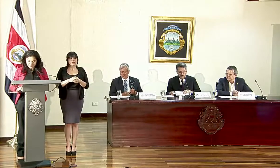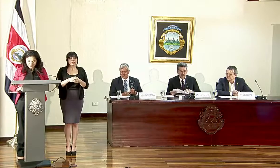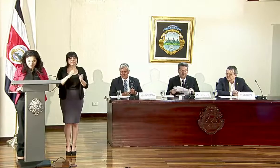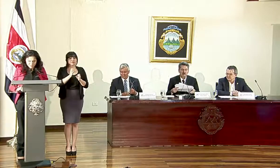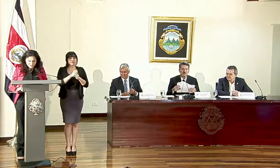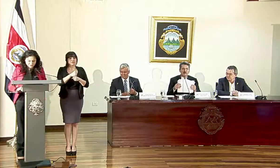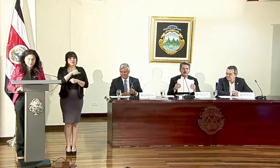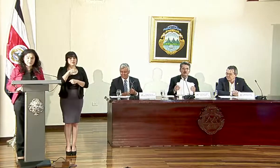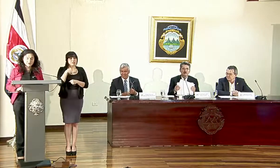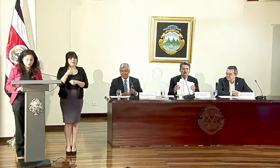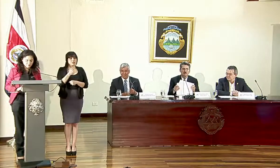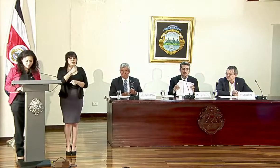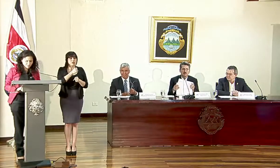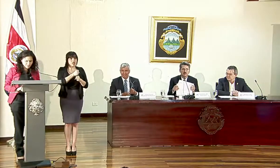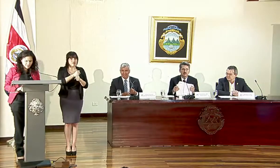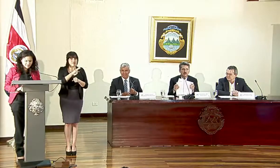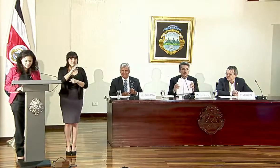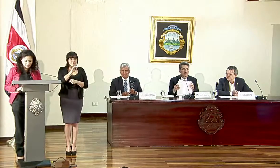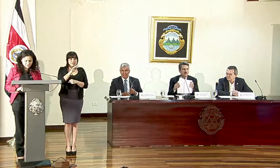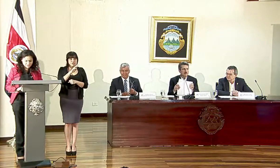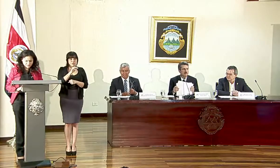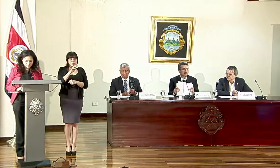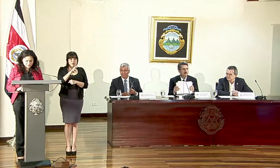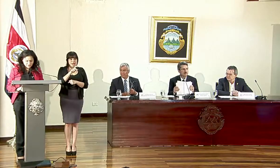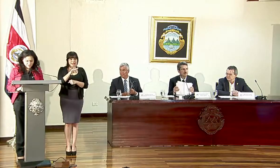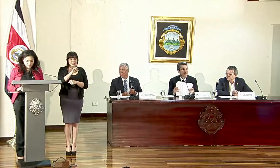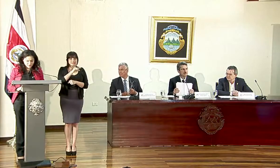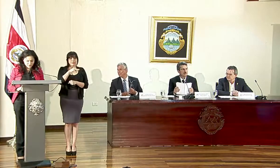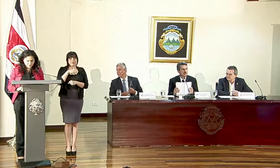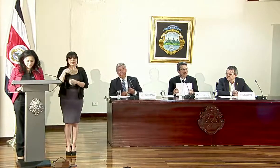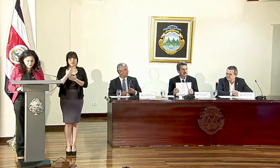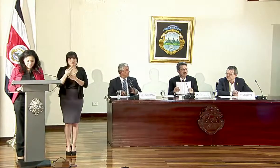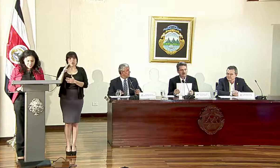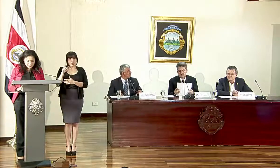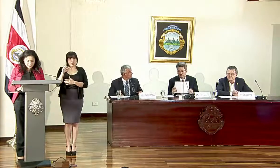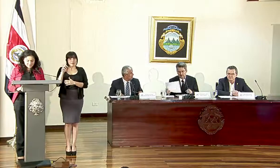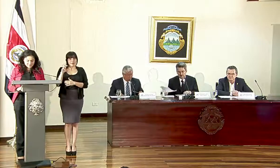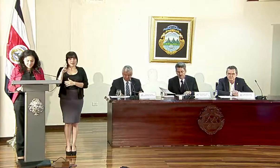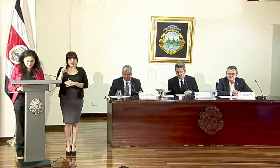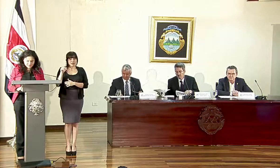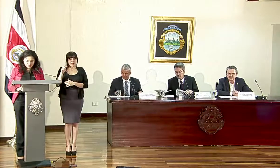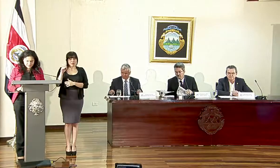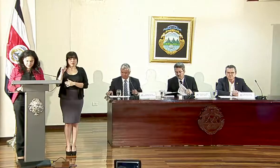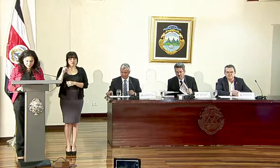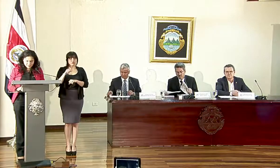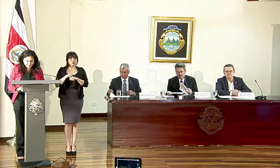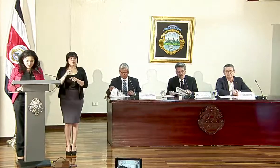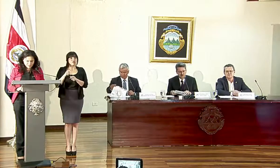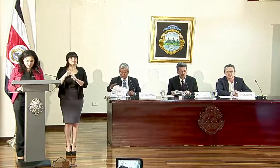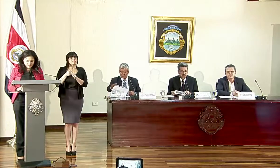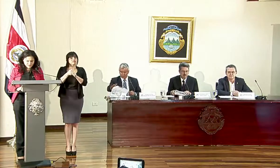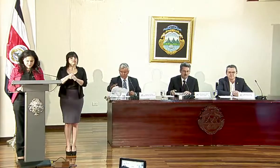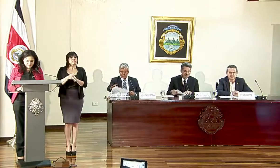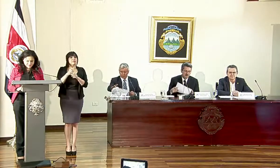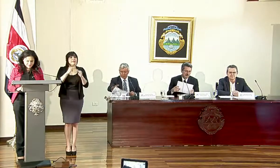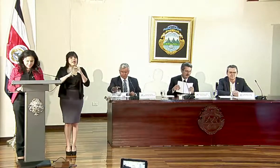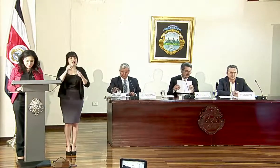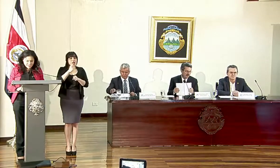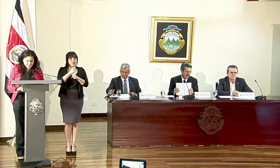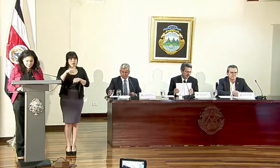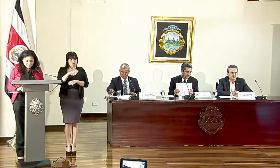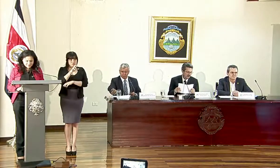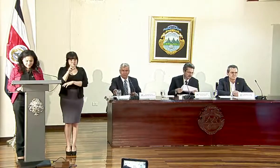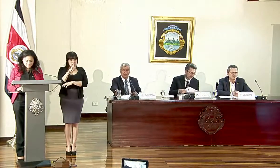que nos realizarán los ministros de Trabajo, Víctor Morales, y el ministro de Economía, don Wilmer Ramos, acerca de la tendencia del mercado laboral